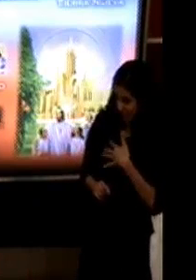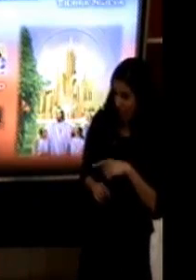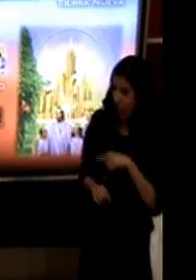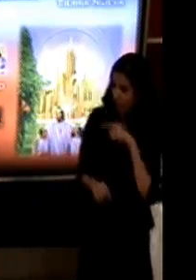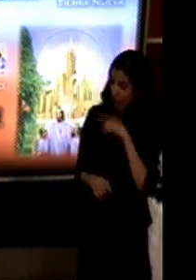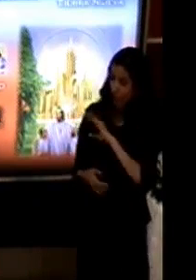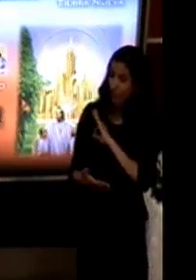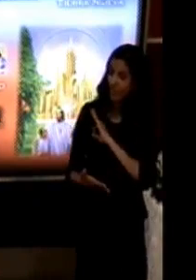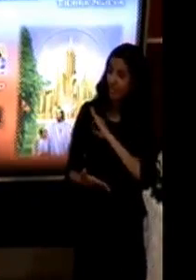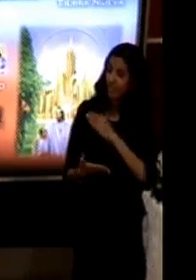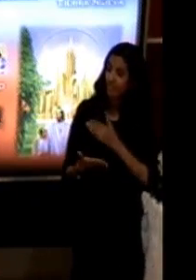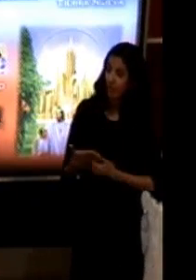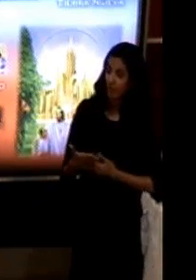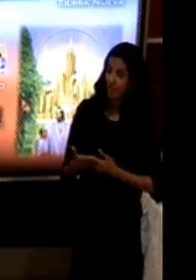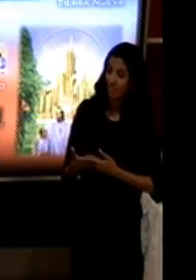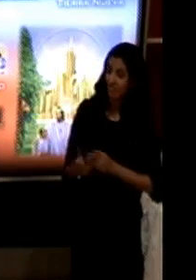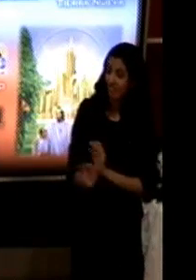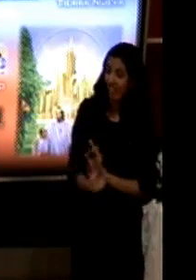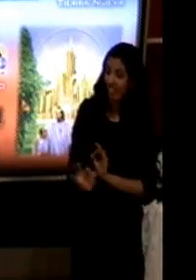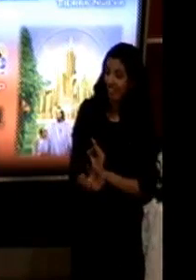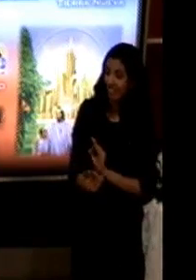rendir el examen, ya tenés la nota.